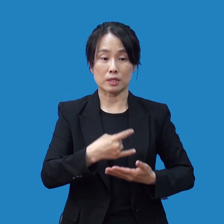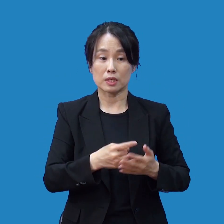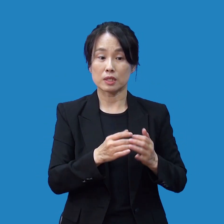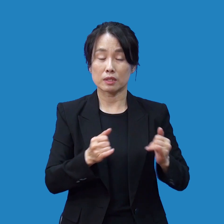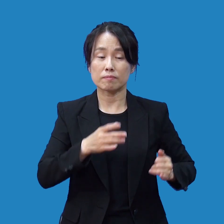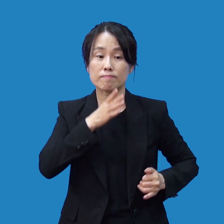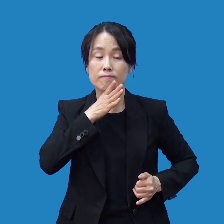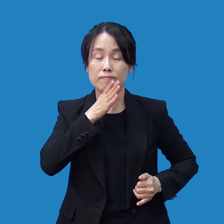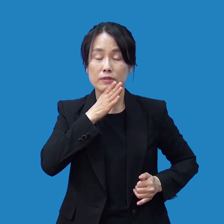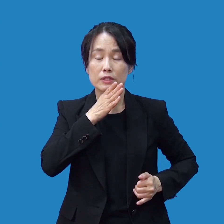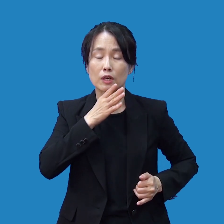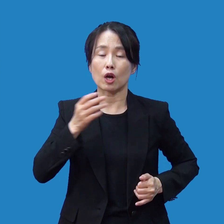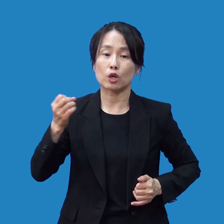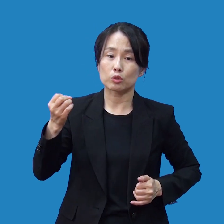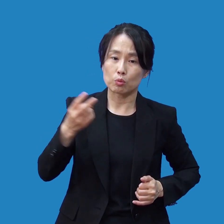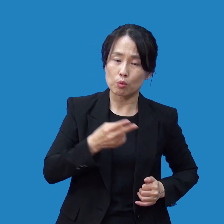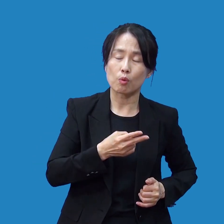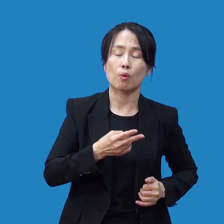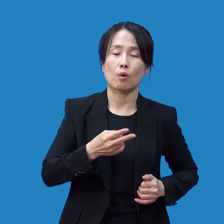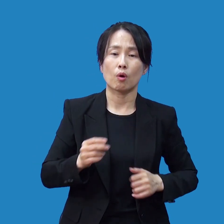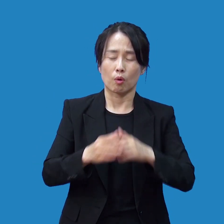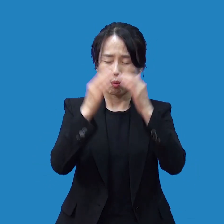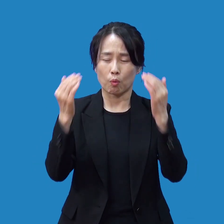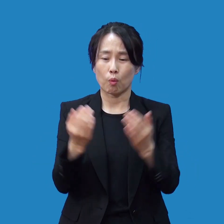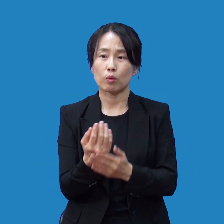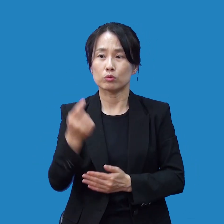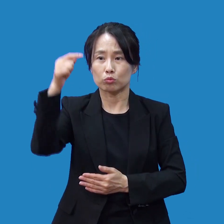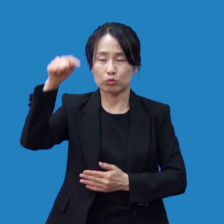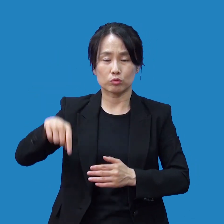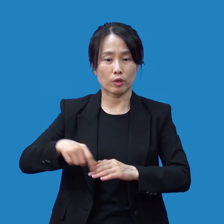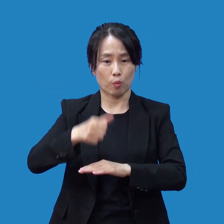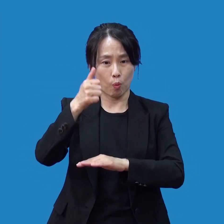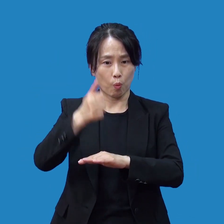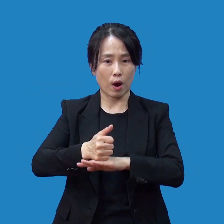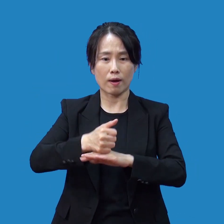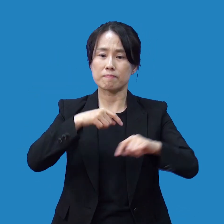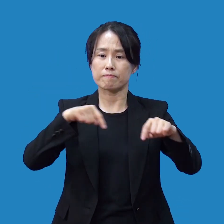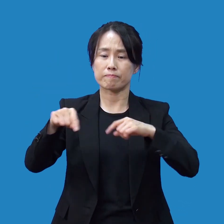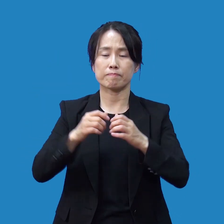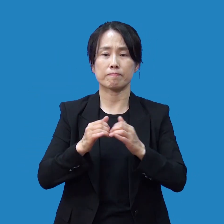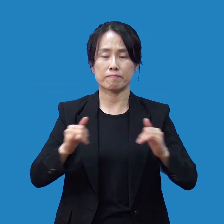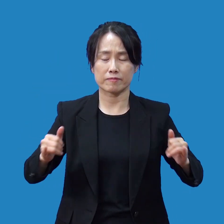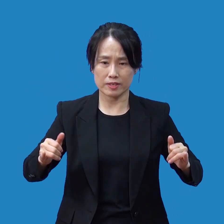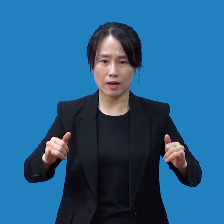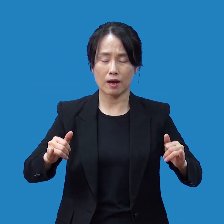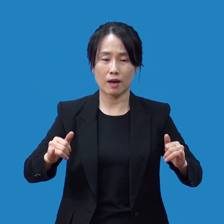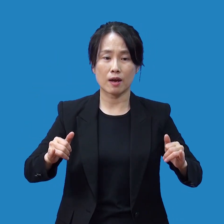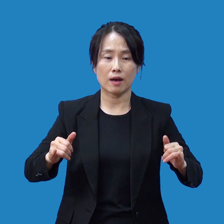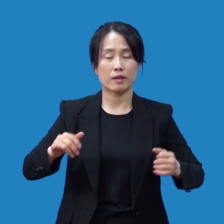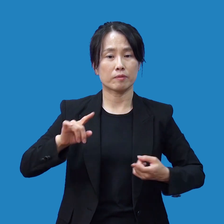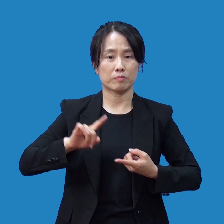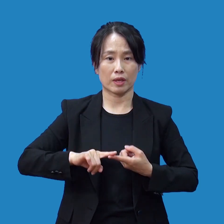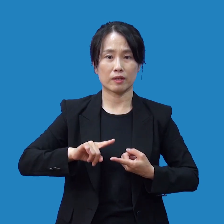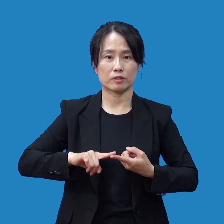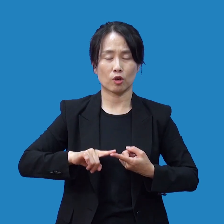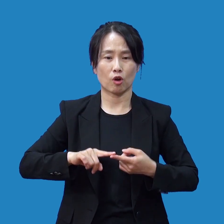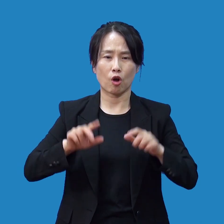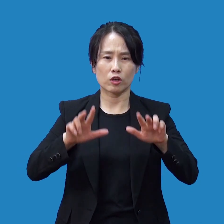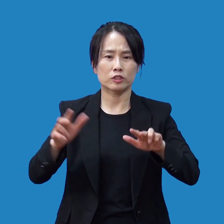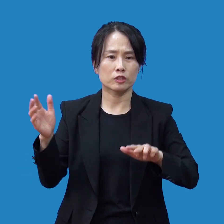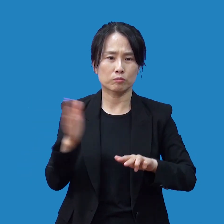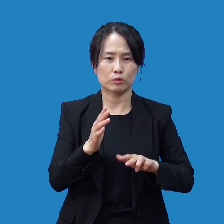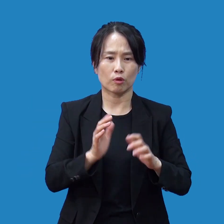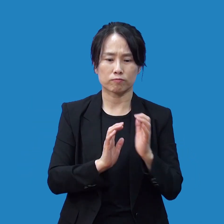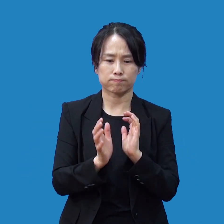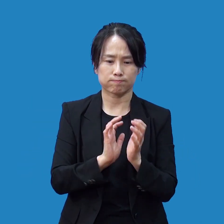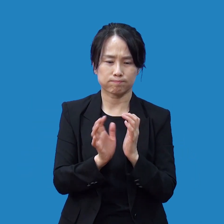아니라 어떻게 온 우주의 왕이시고 주권자가 되실 수가 있는가를 지금부터 논증을